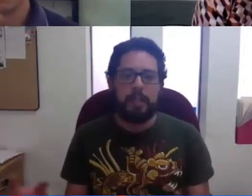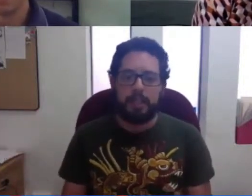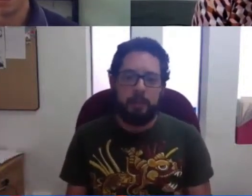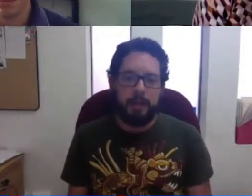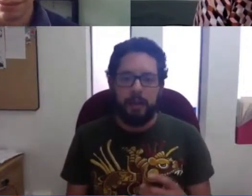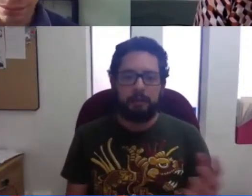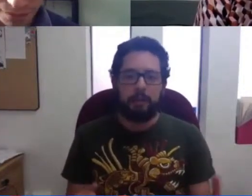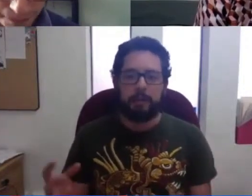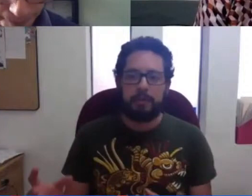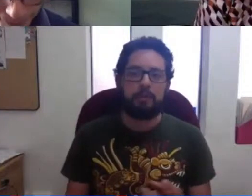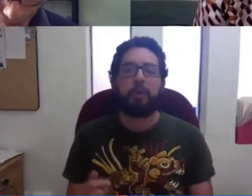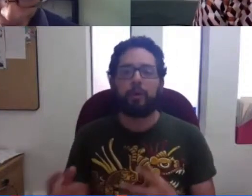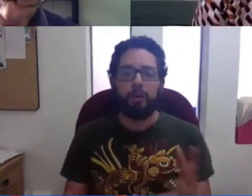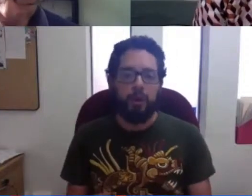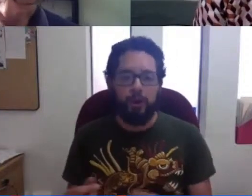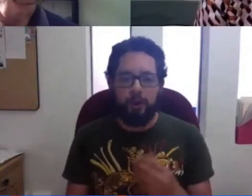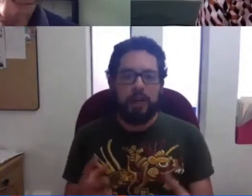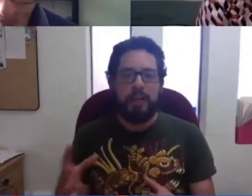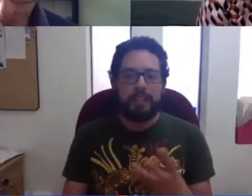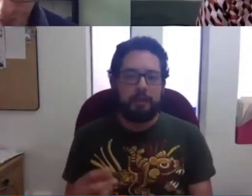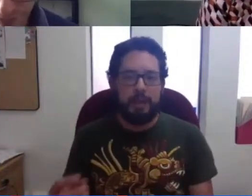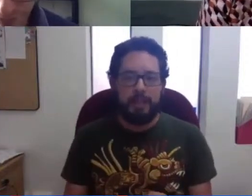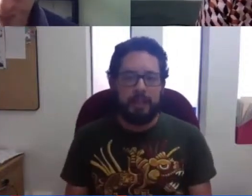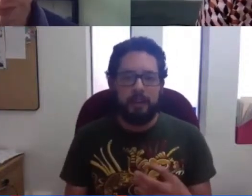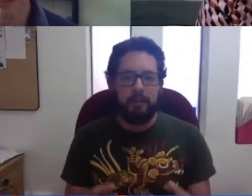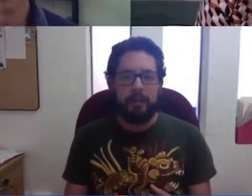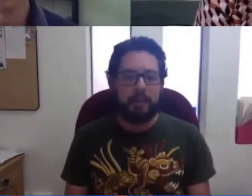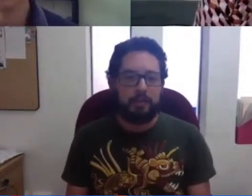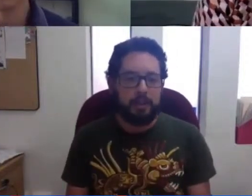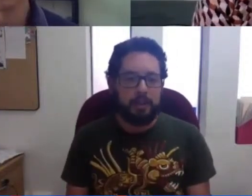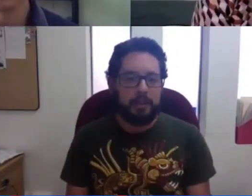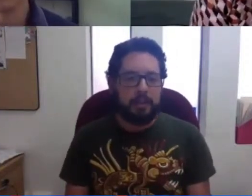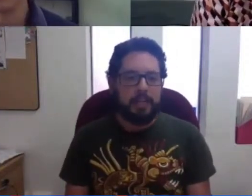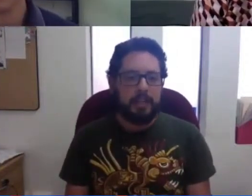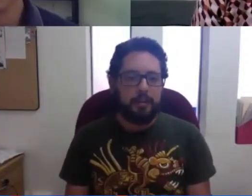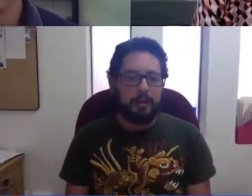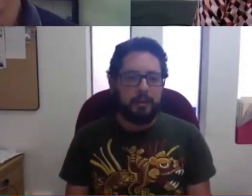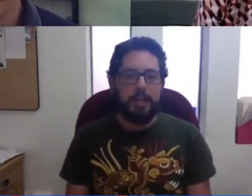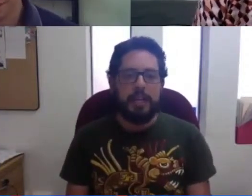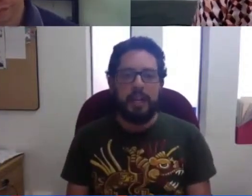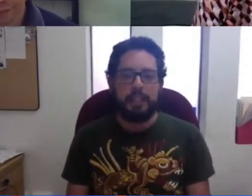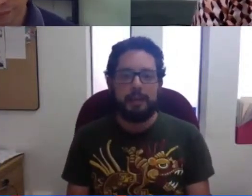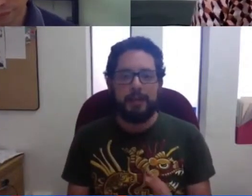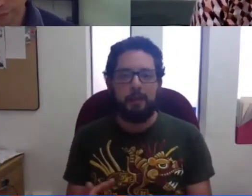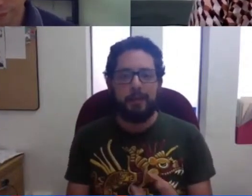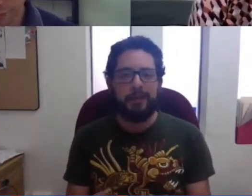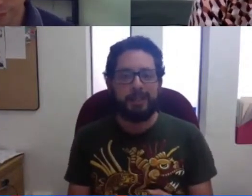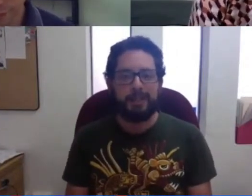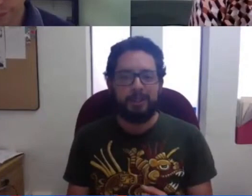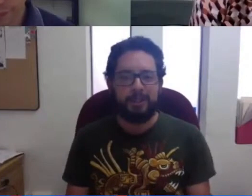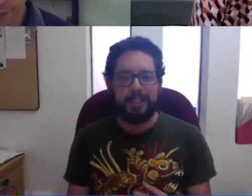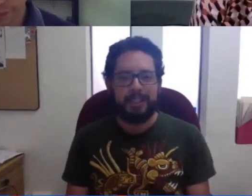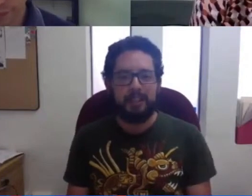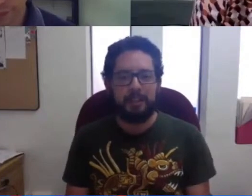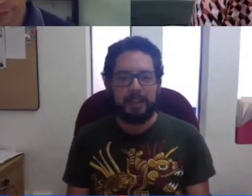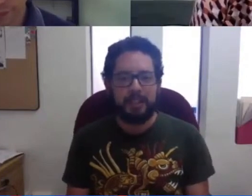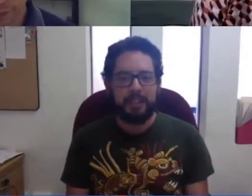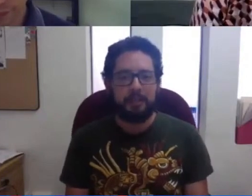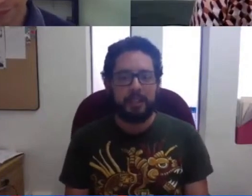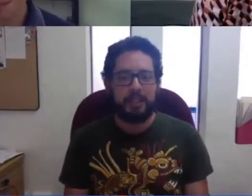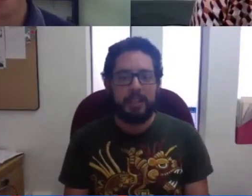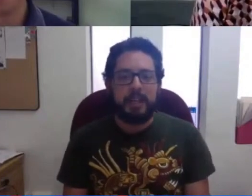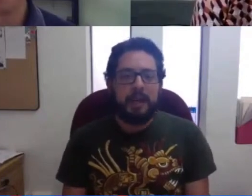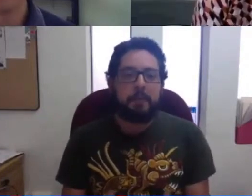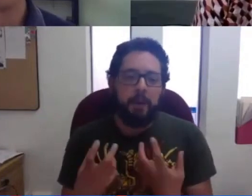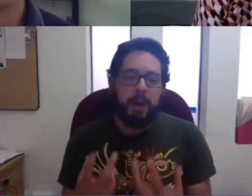son portugueses y españoles, un portuñol, se mezclan un inglés ahí medio pocho, o sea, todas